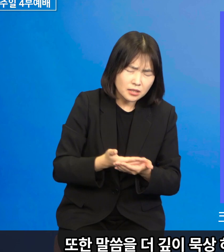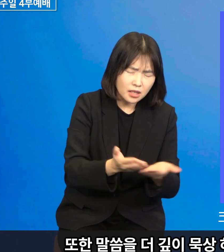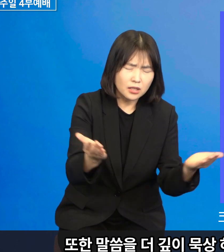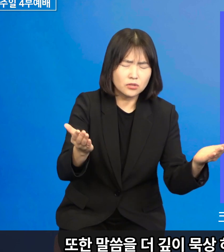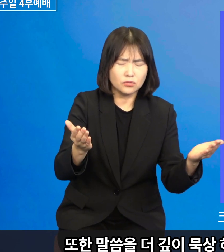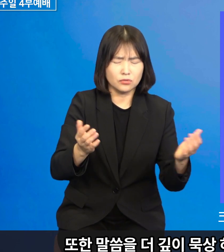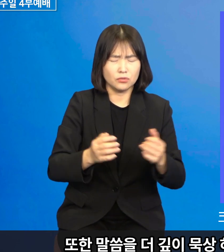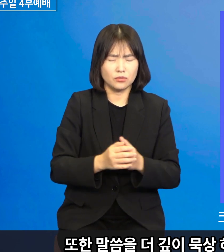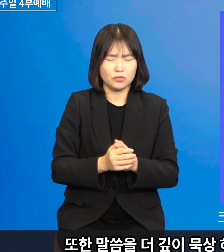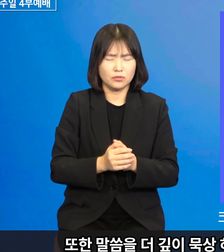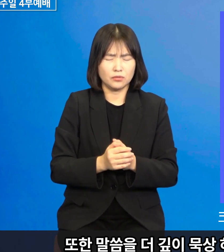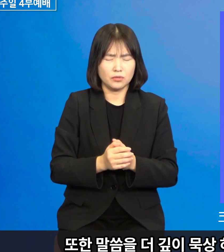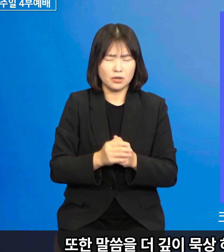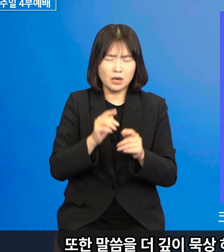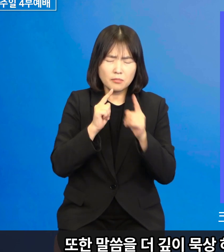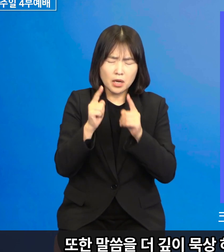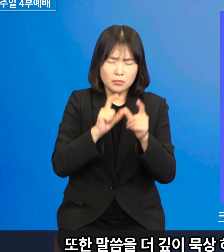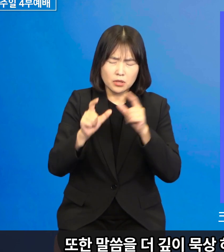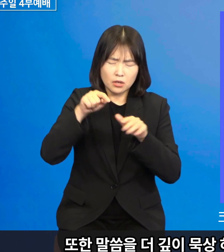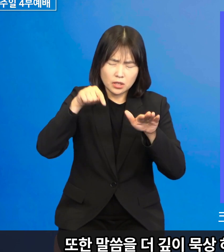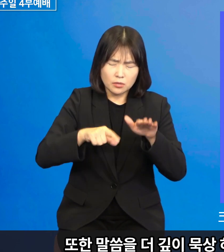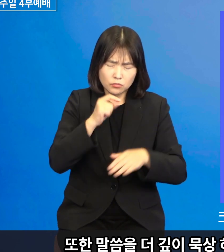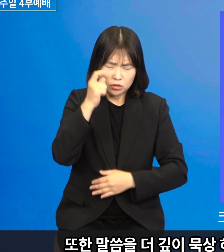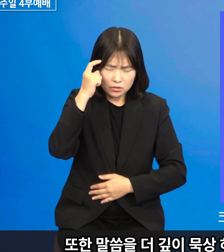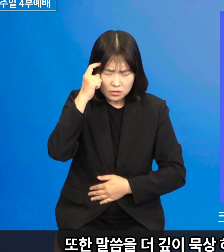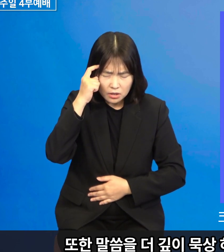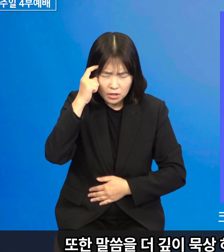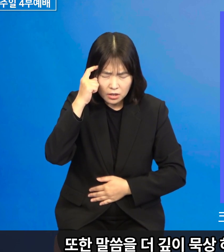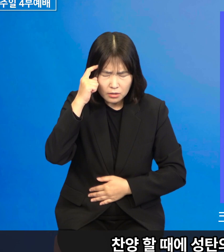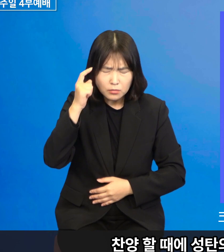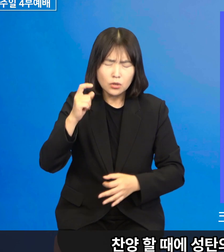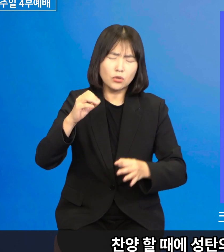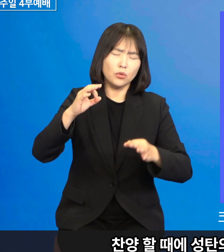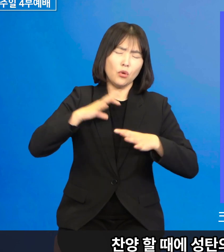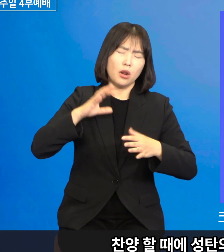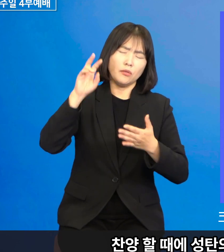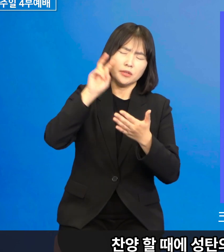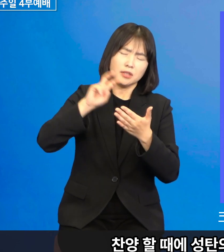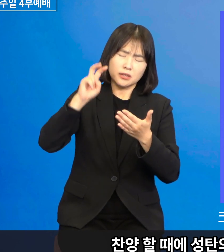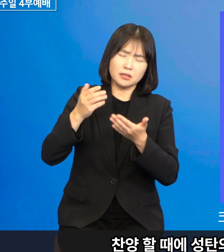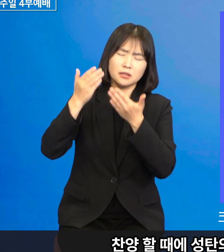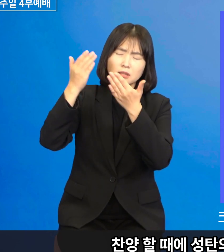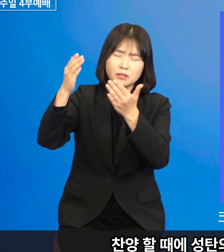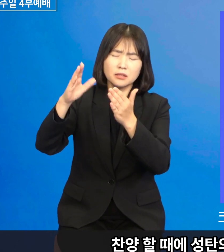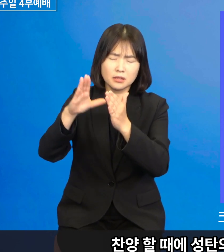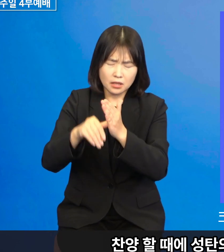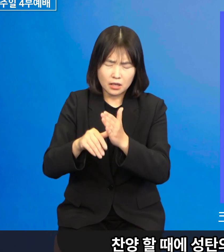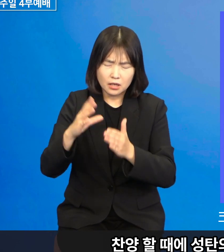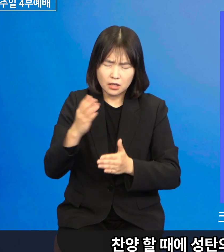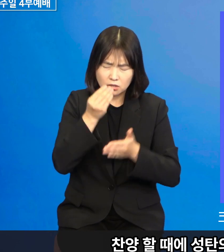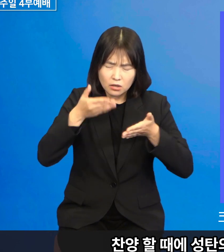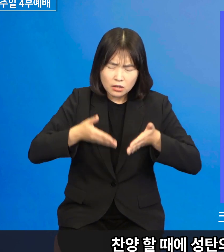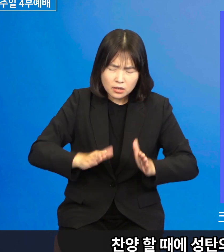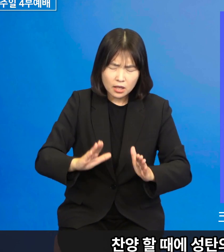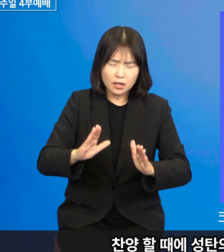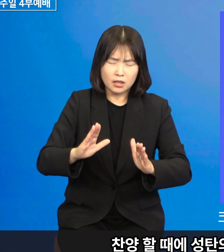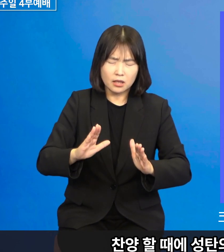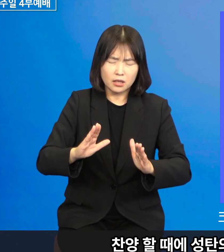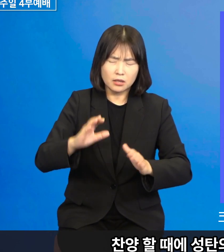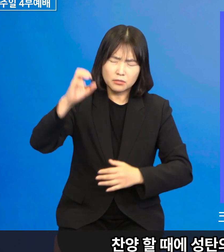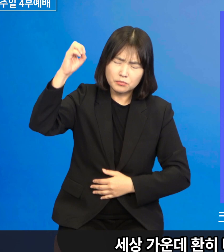하시고 또한 말씀을 더 깊이 묵상하며 또한 그것을 놀라워하며 찬양할 때에 성탄의 그